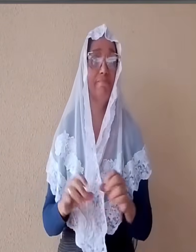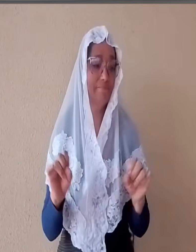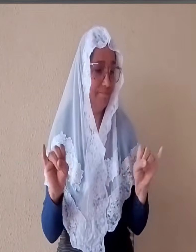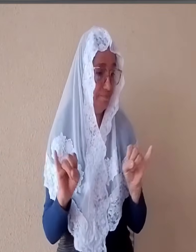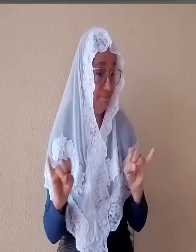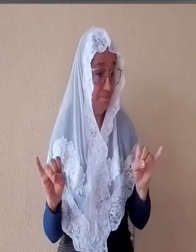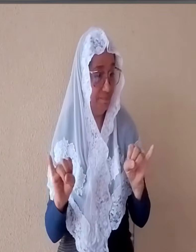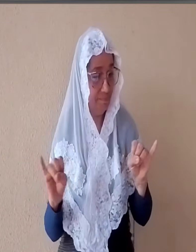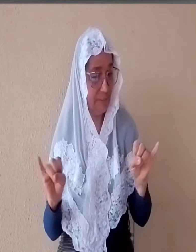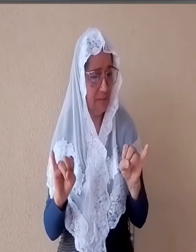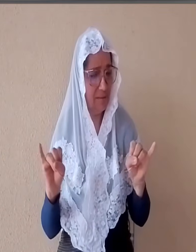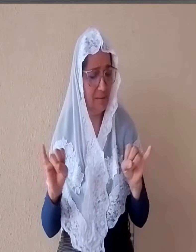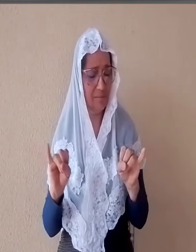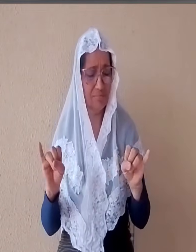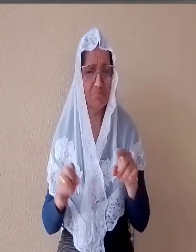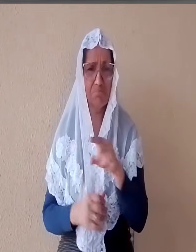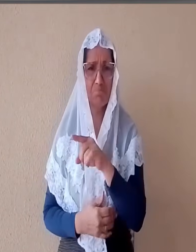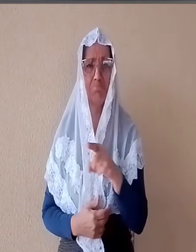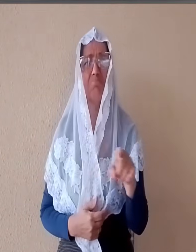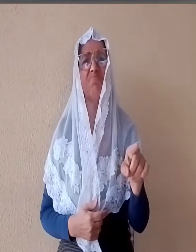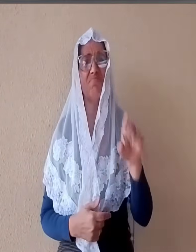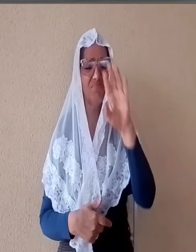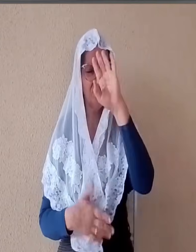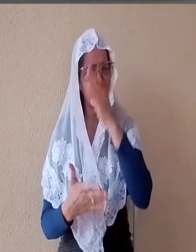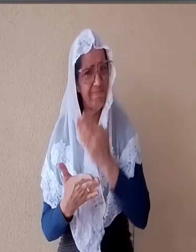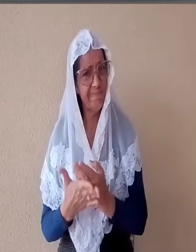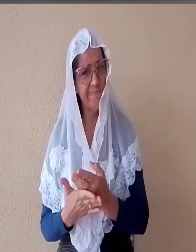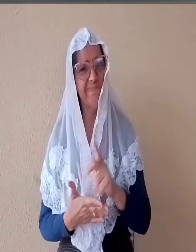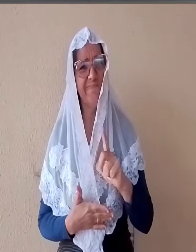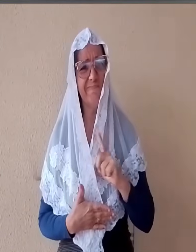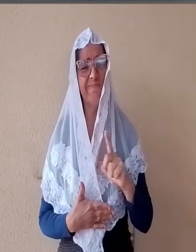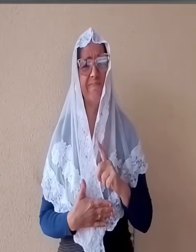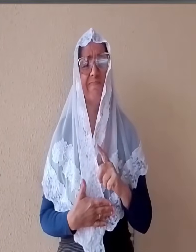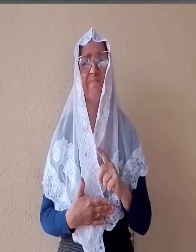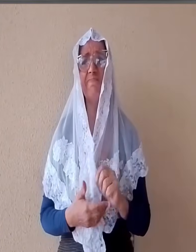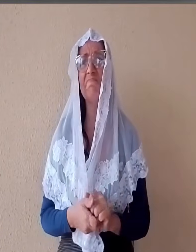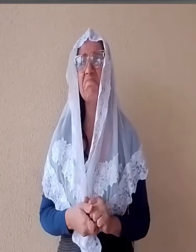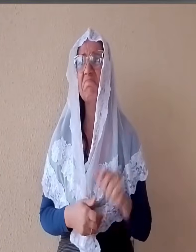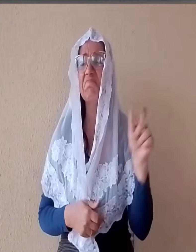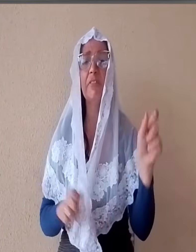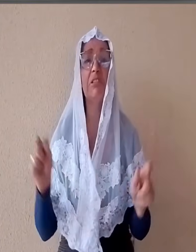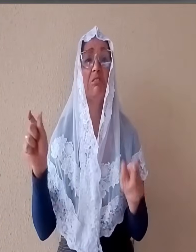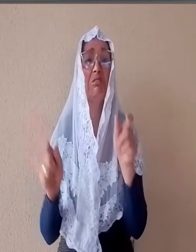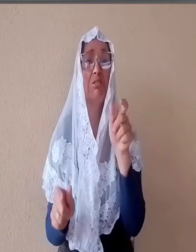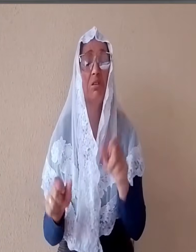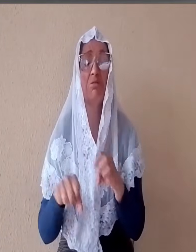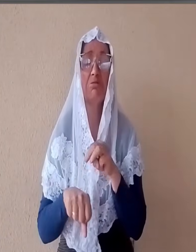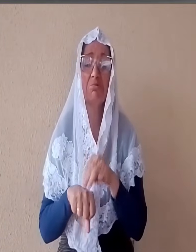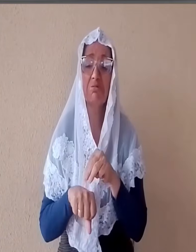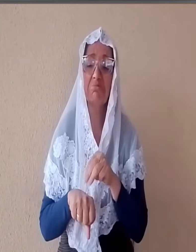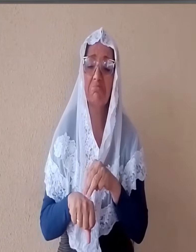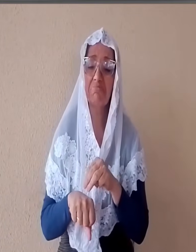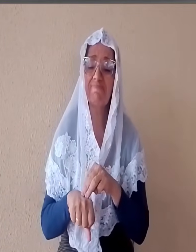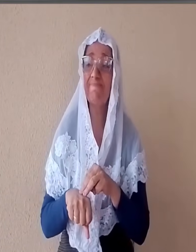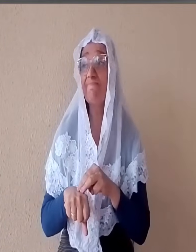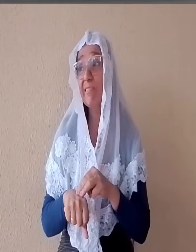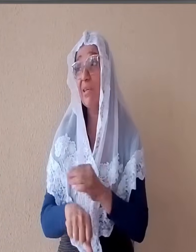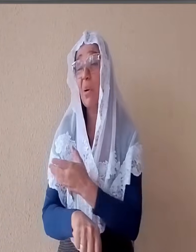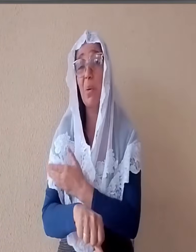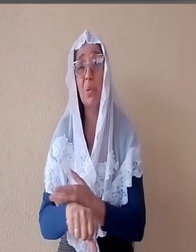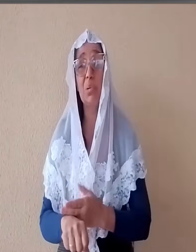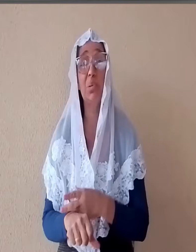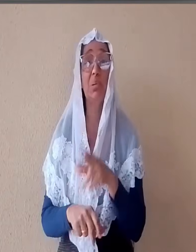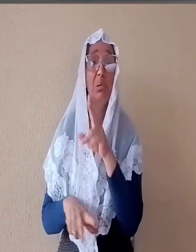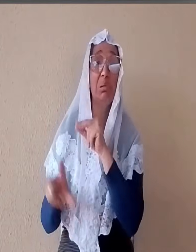do Senhor. Você acredita nisso? Bendito é o nome do Senhor. E de repente, irmãos, ele fala assim: eu tive uma revelação.